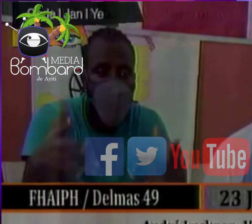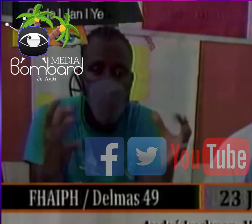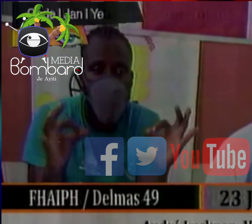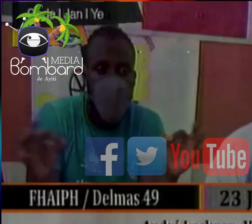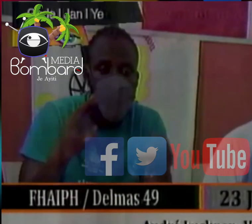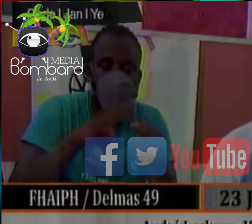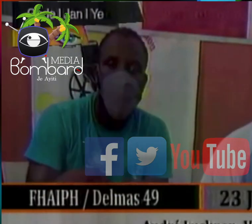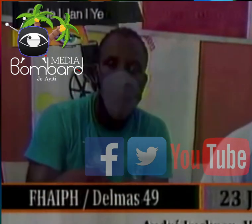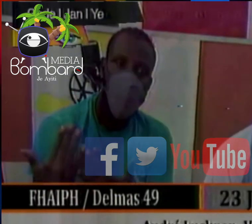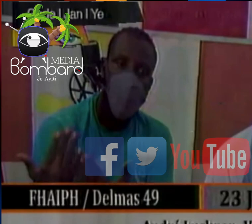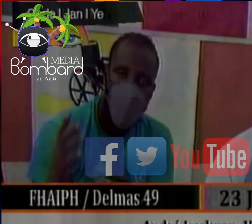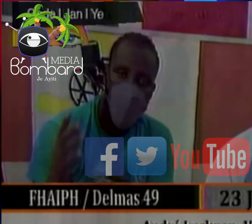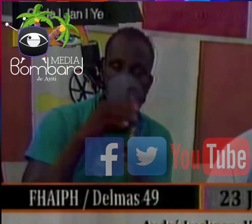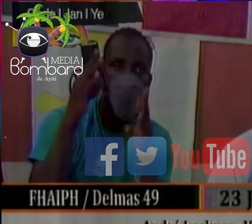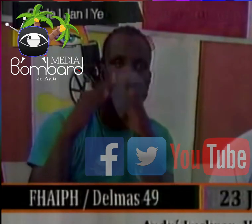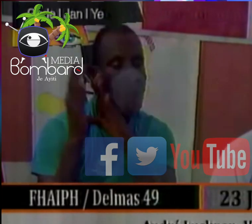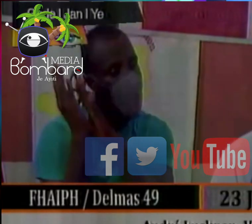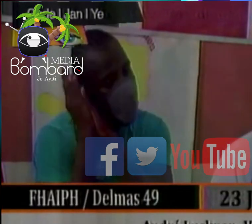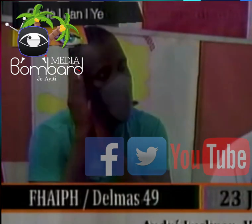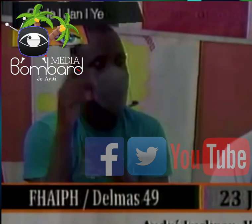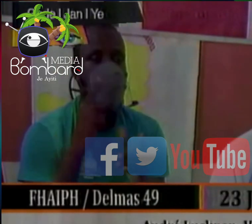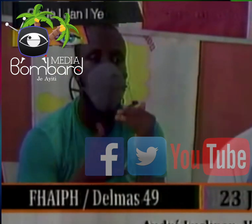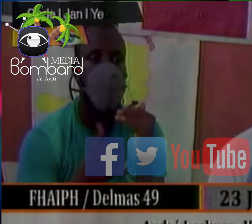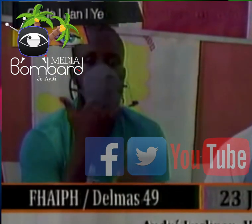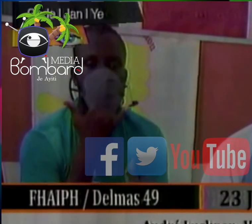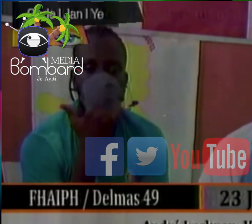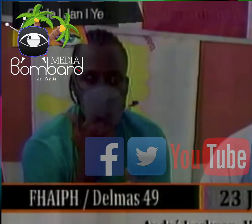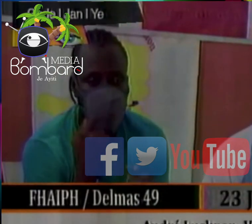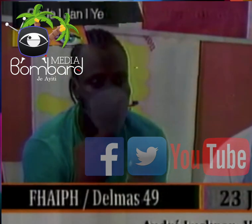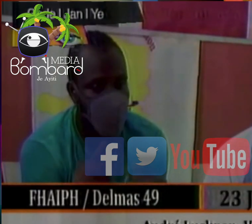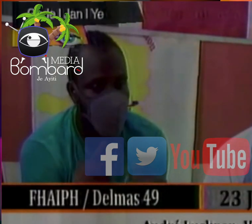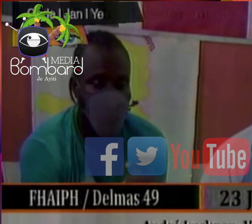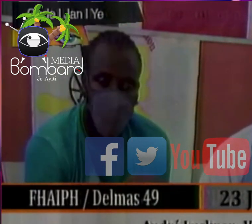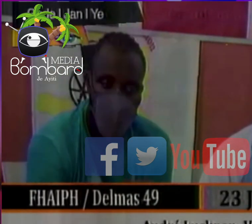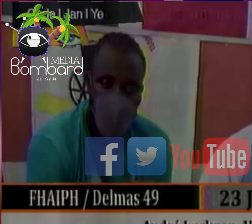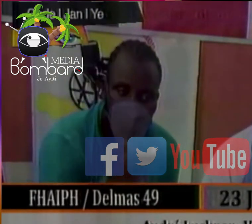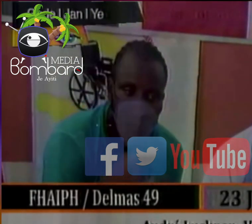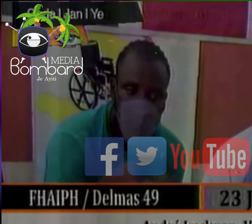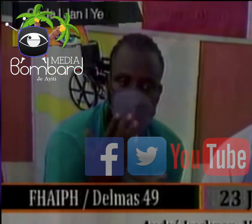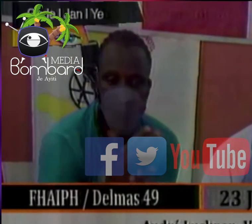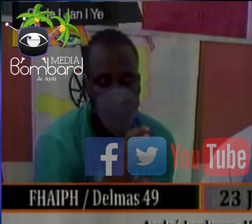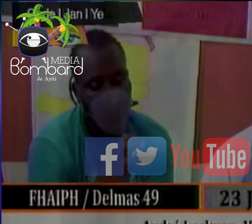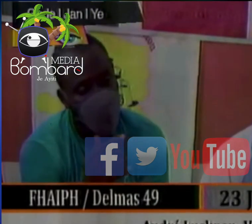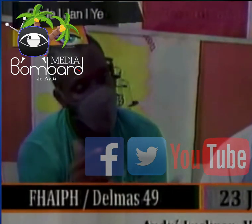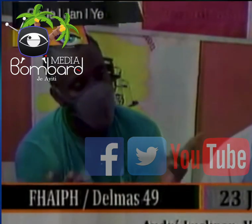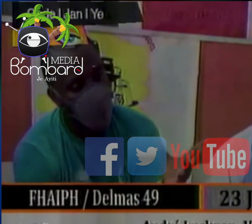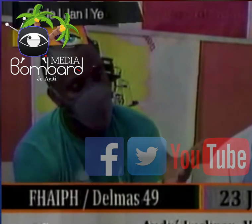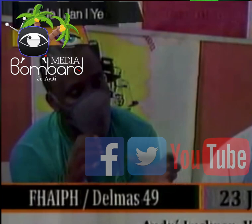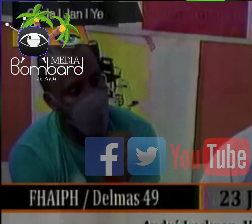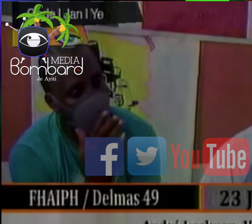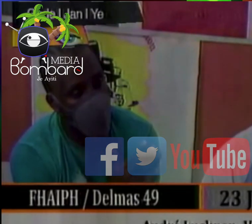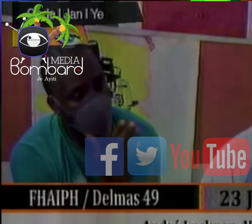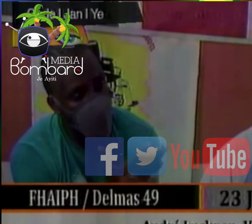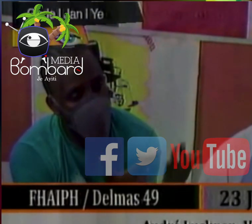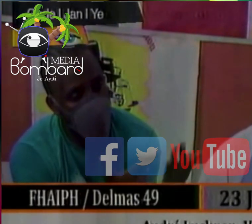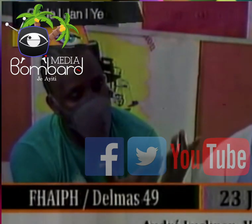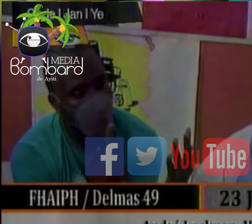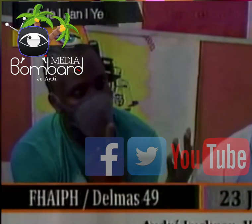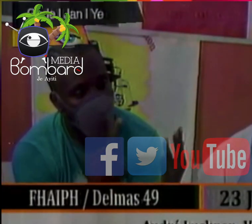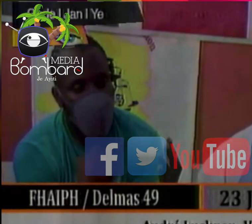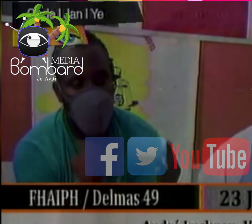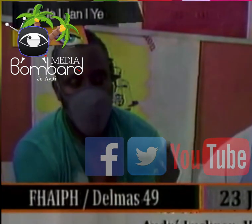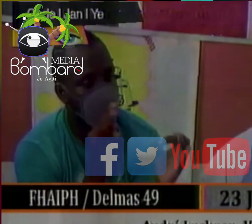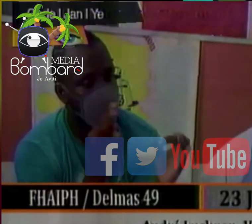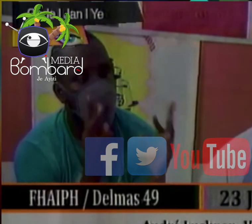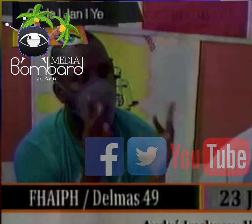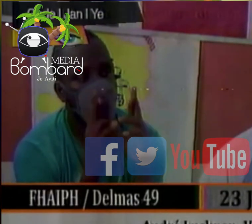bon. Moi-même, spécialement, je me connais, qui ça y a un handicapé capable de faire pour ça,